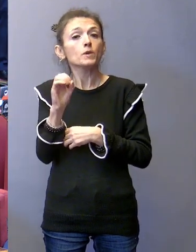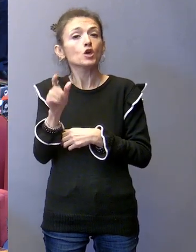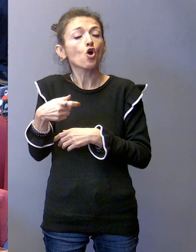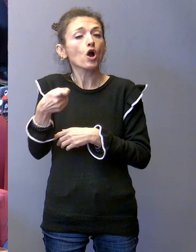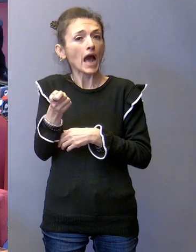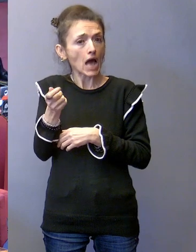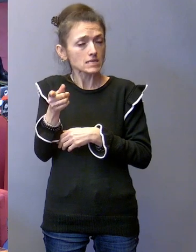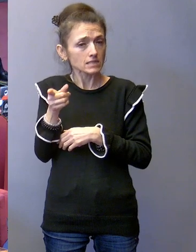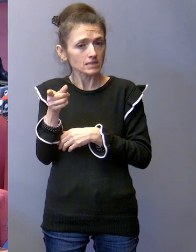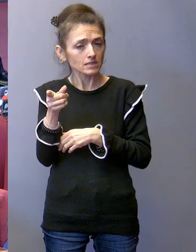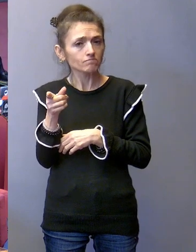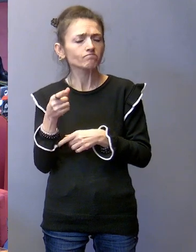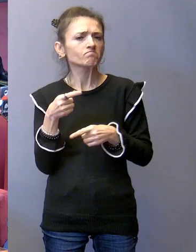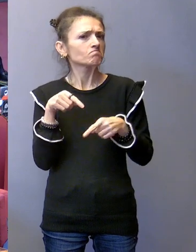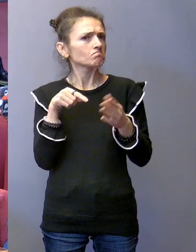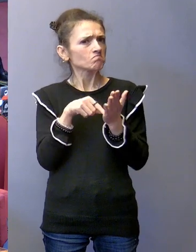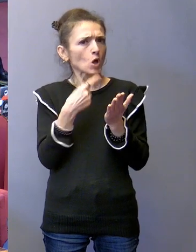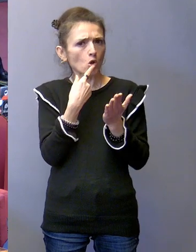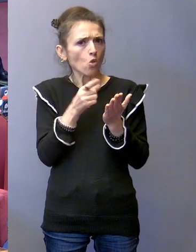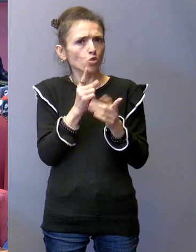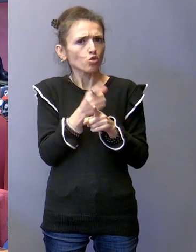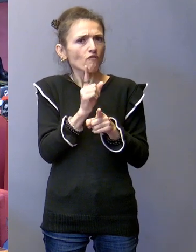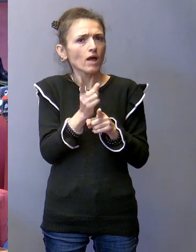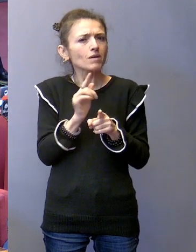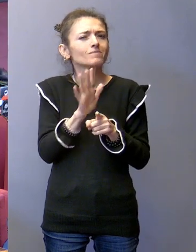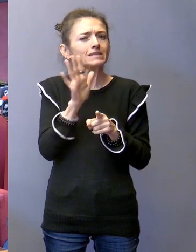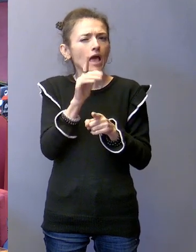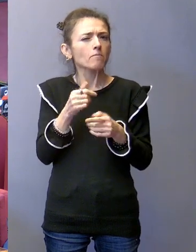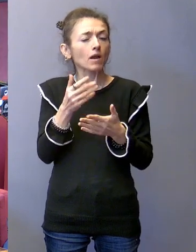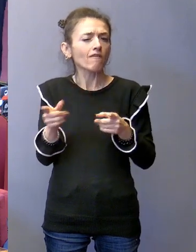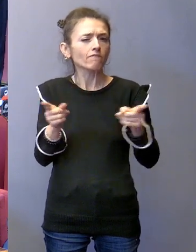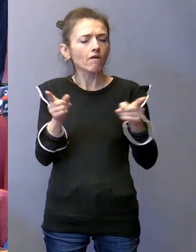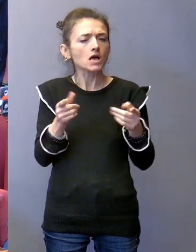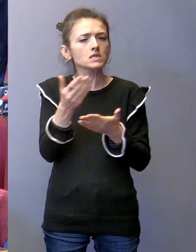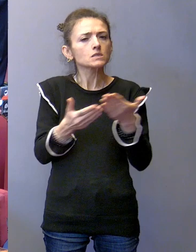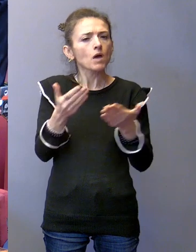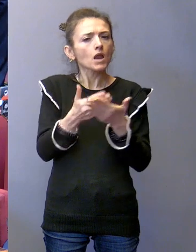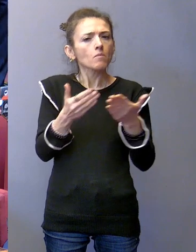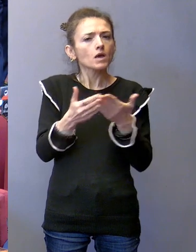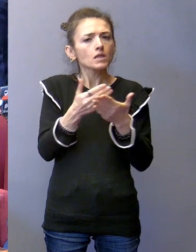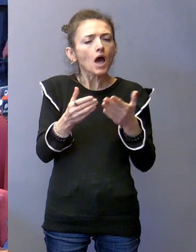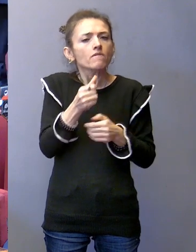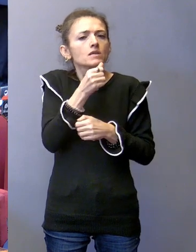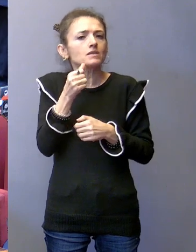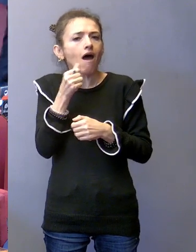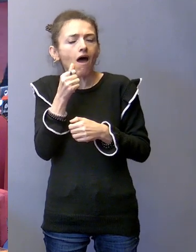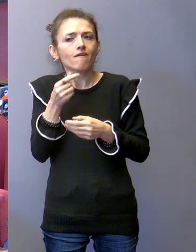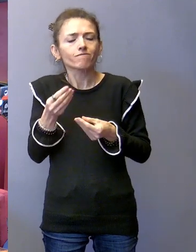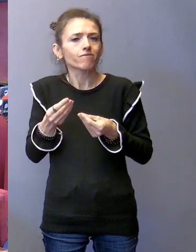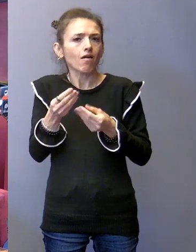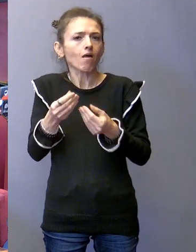comparire nominalmente poiché sembra voler preludere una fase sperimentale ovvero iniziativa in corso che necessitano di giustificazione